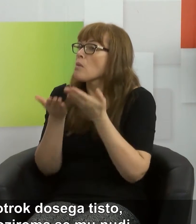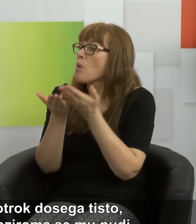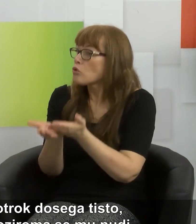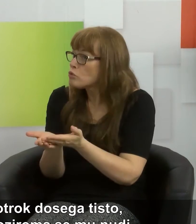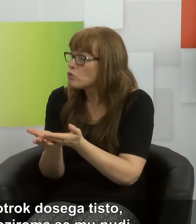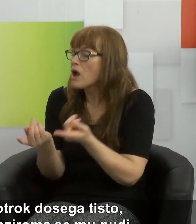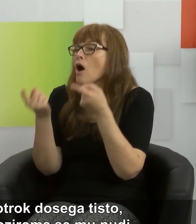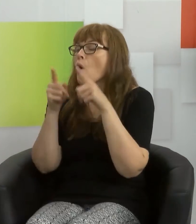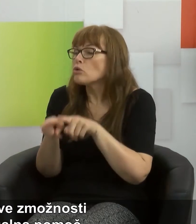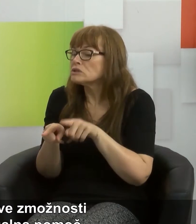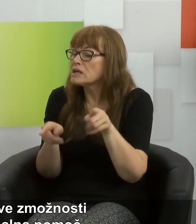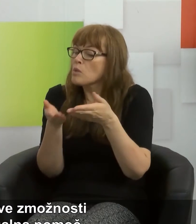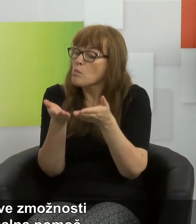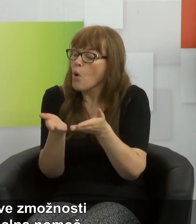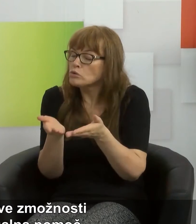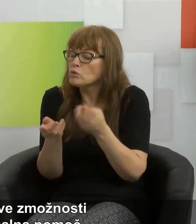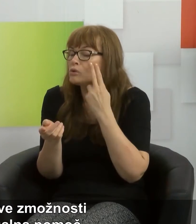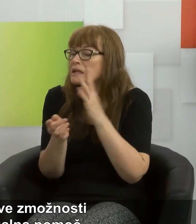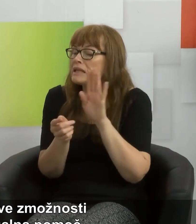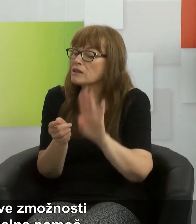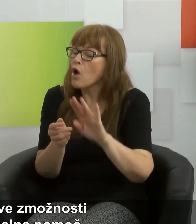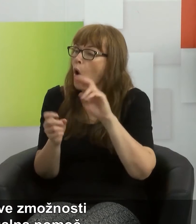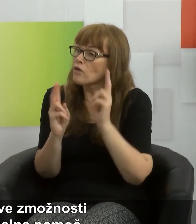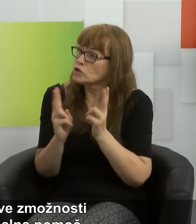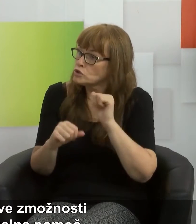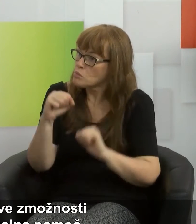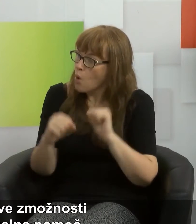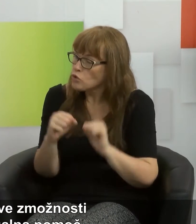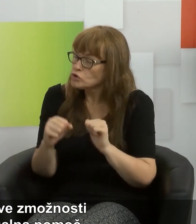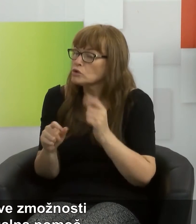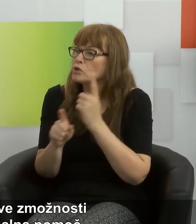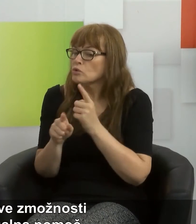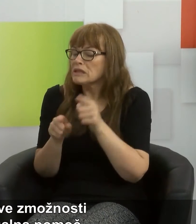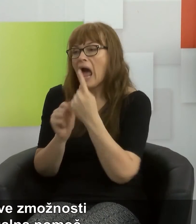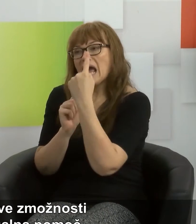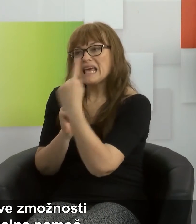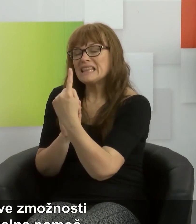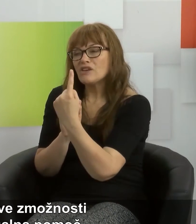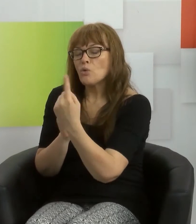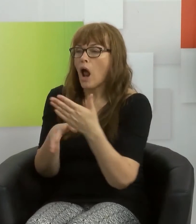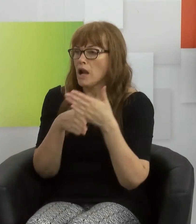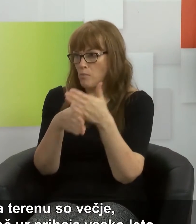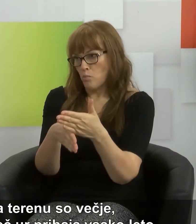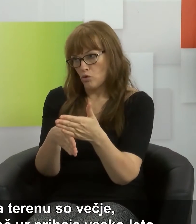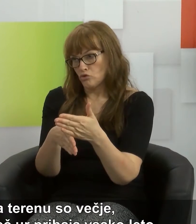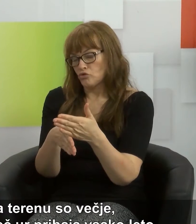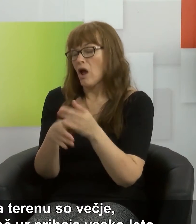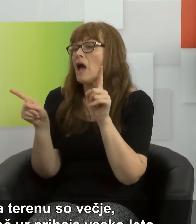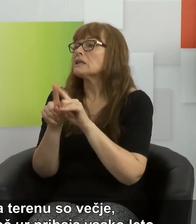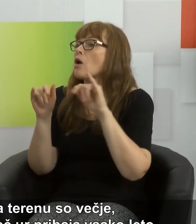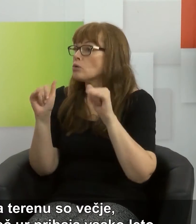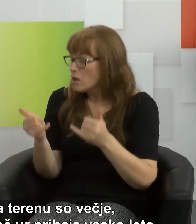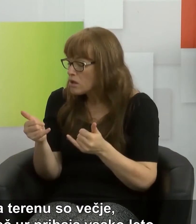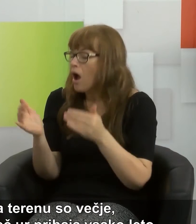ponuja, oziroma se mu nudi glede na njegove zmožnosti tudi ta individualna pomoč. Tako da